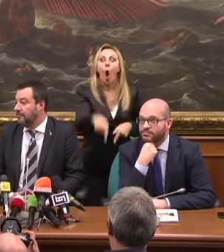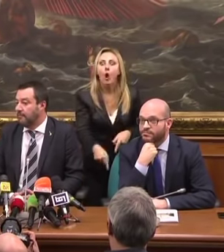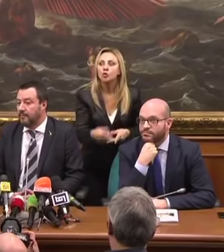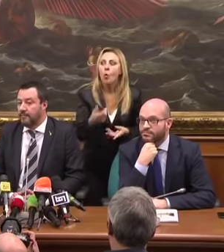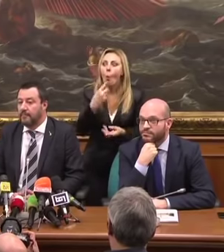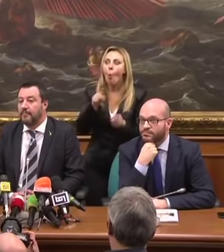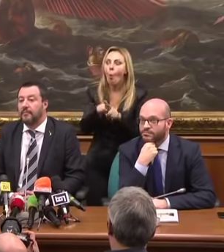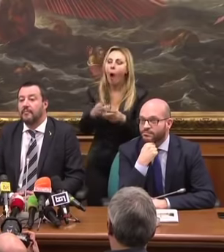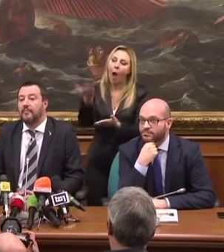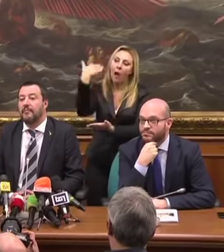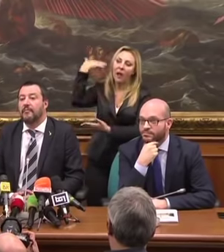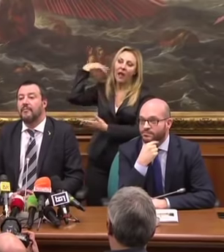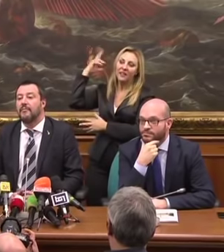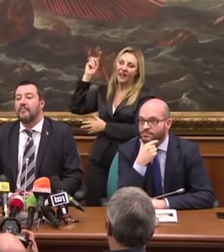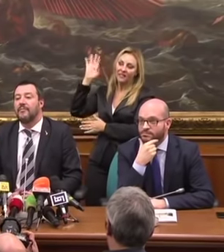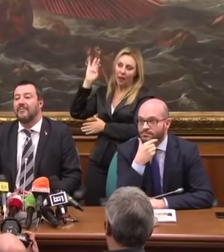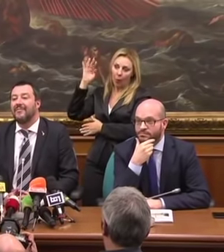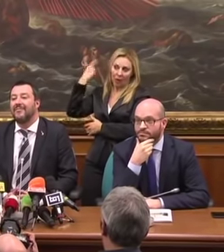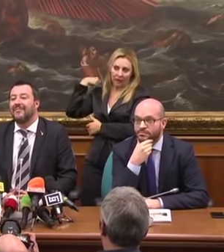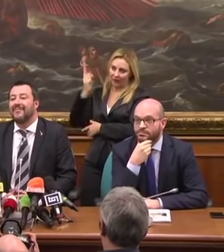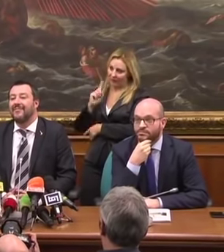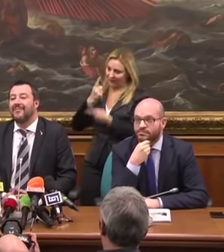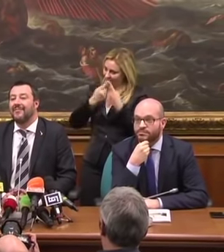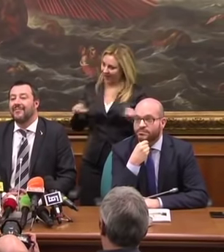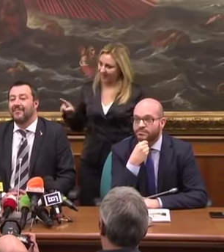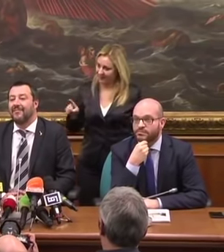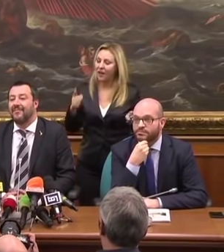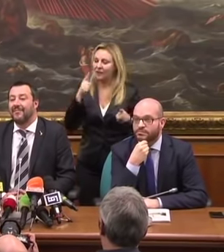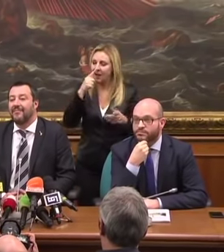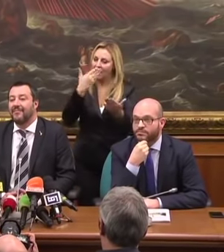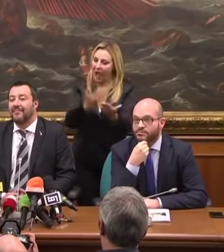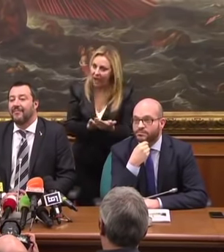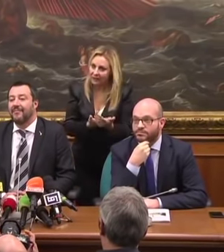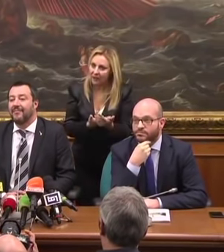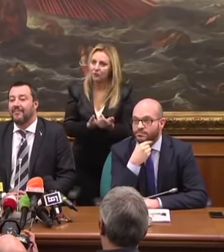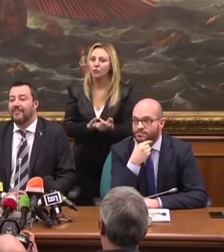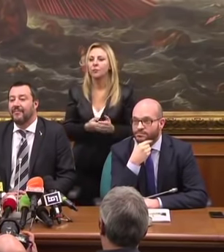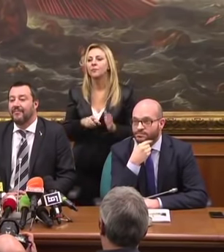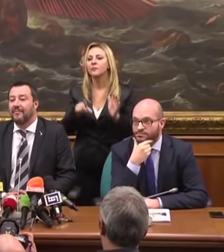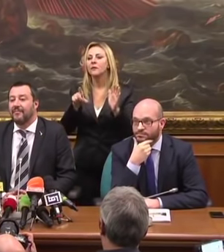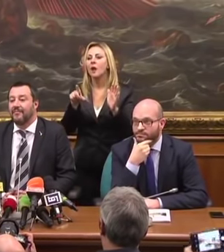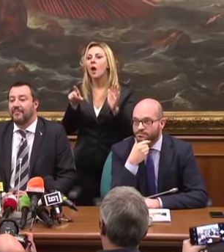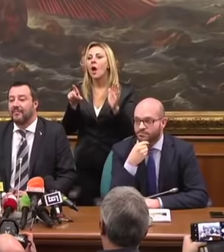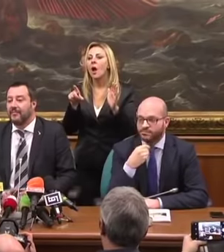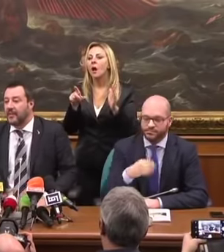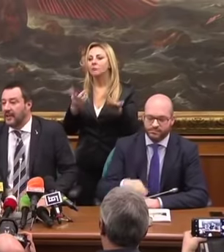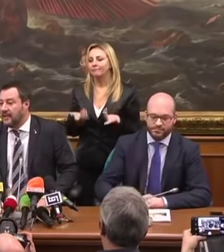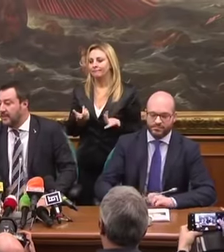Scusi, l'ultima domanda, la Costituzione sarà... Sì. Sì.